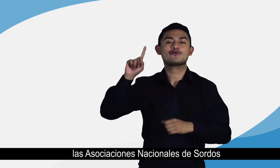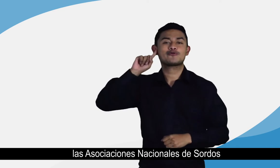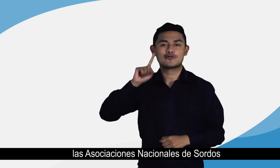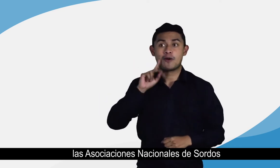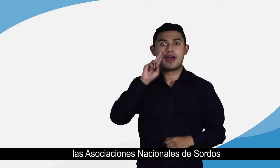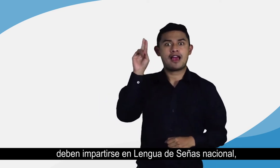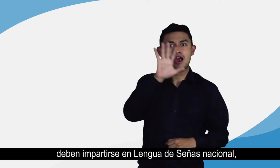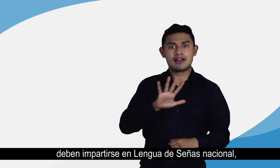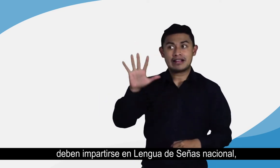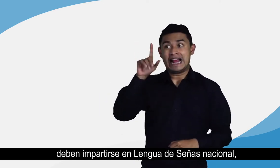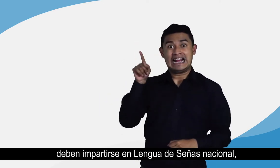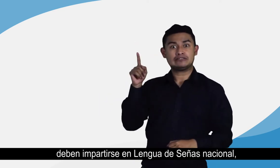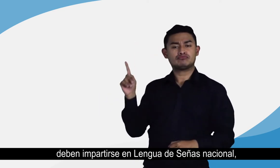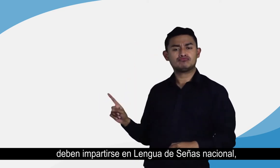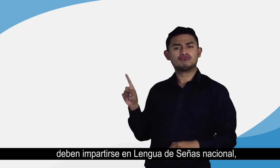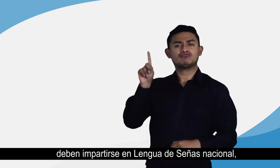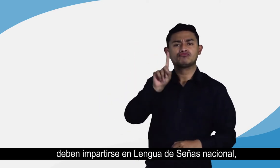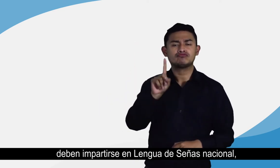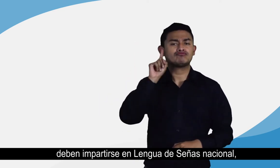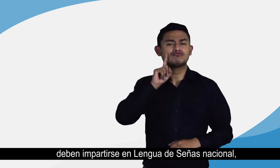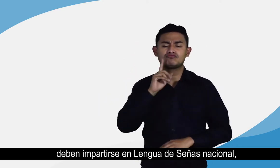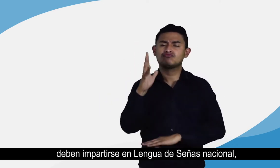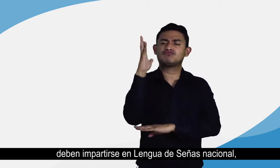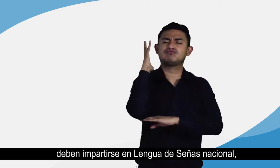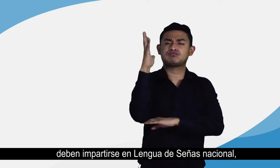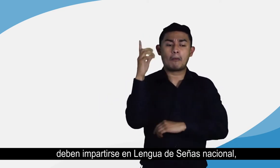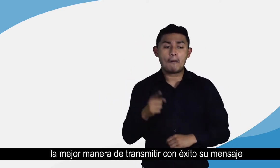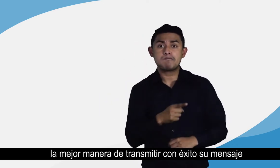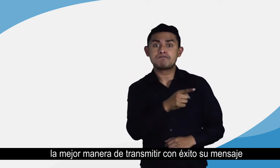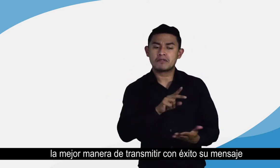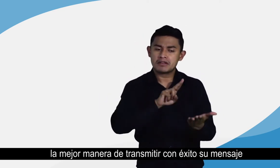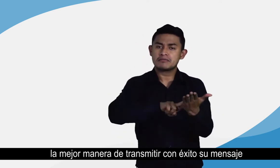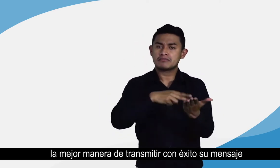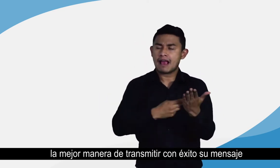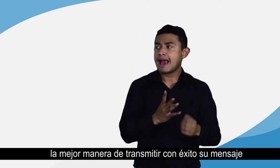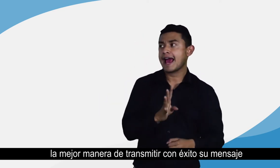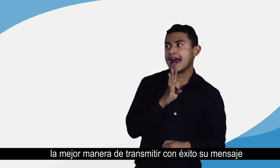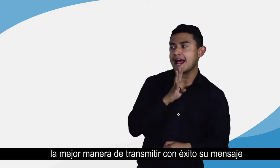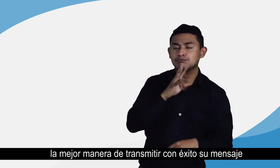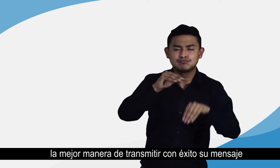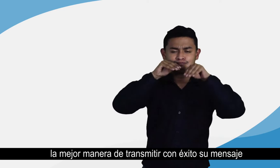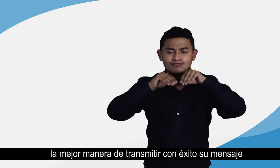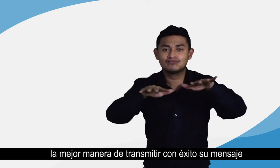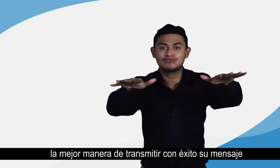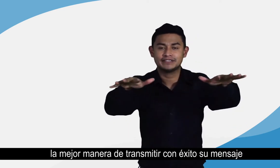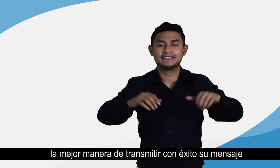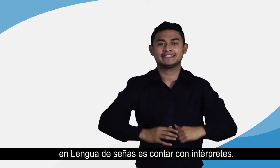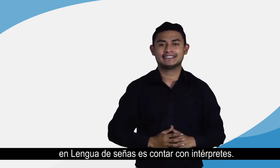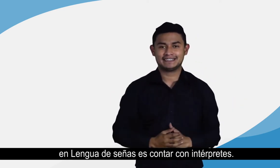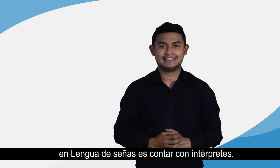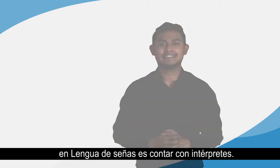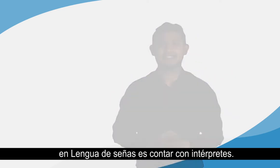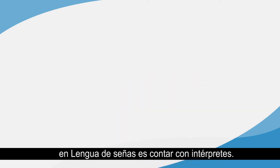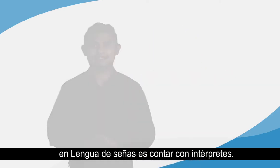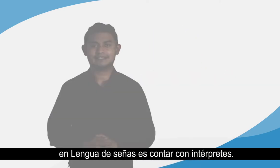Sordos, deben impartirse en lengua de señas nacional. La mejor manera de transmitir con éxito su mensaje en lengua de señas es contar con